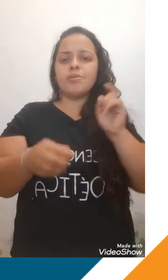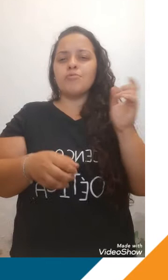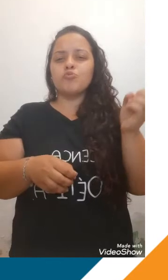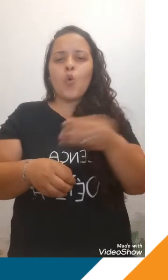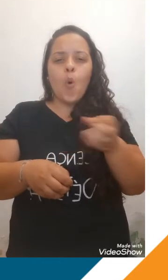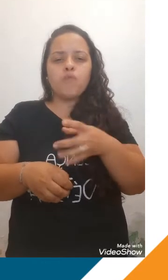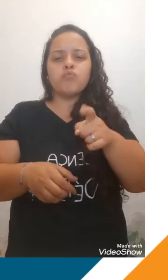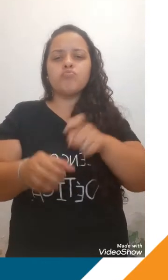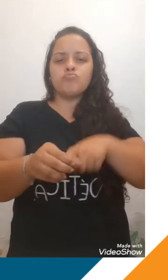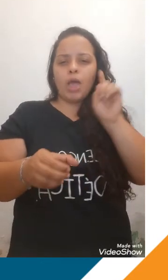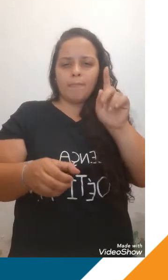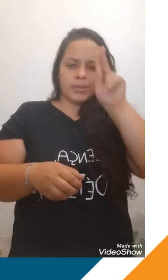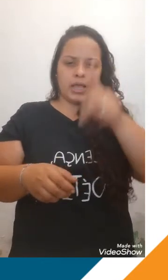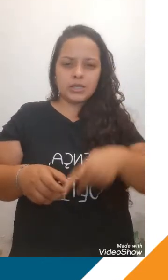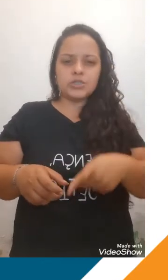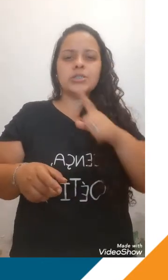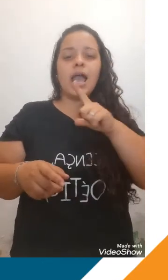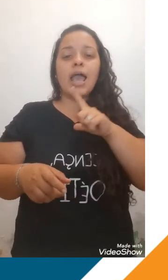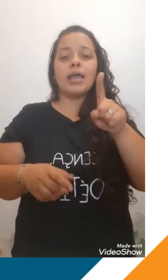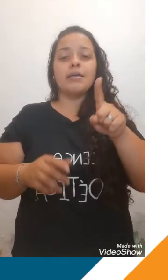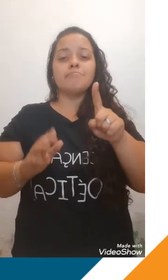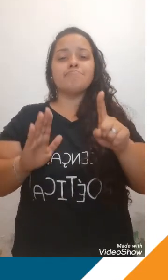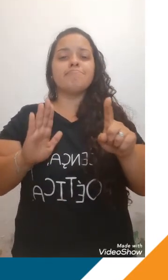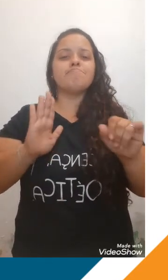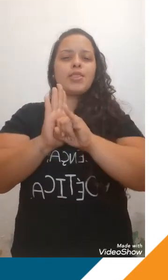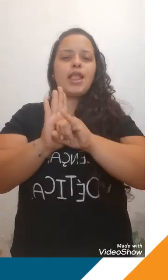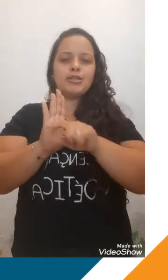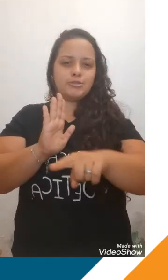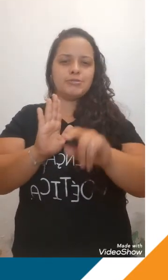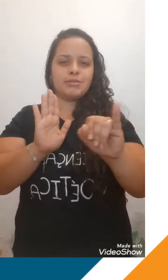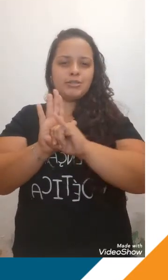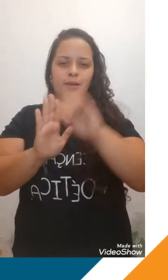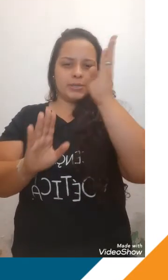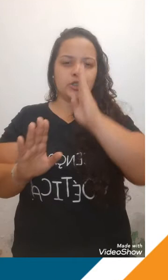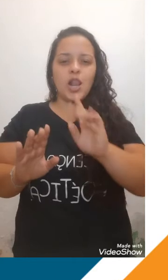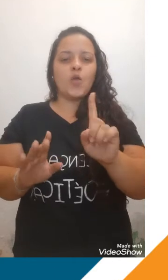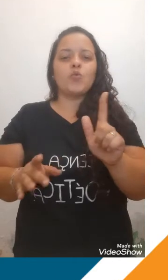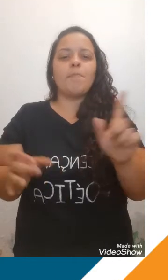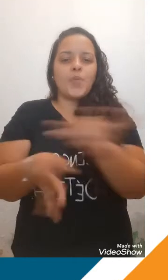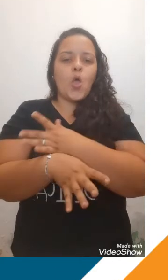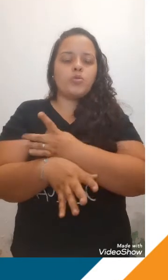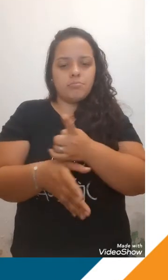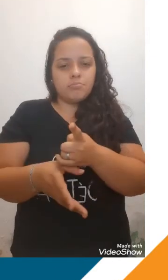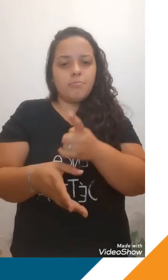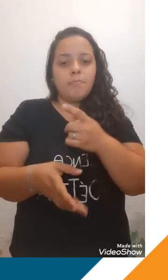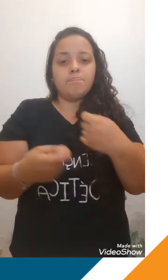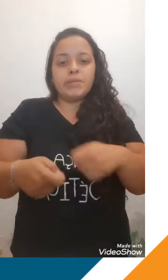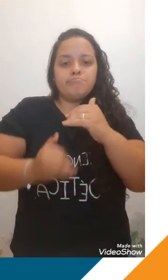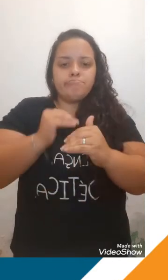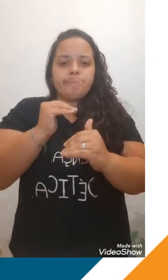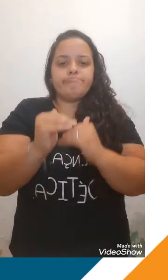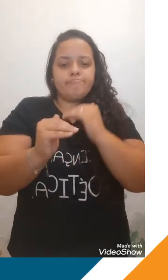recém-independente, essa identidade brasileira ainda não está completamente formada, ela está em construção. Então, quando